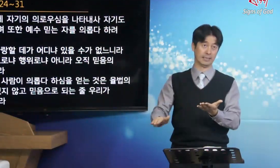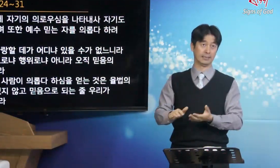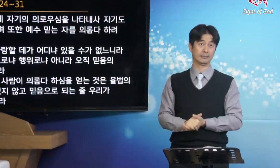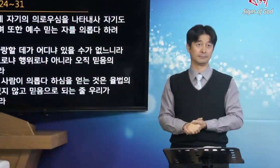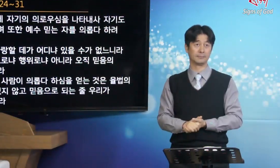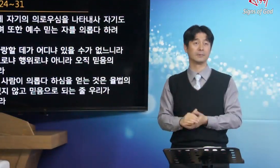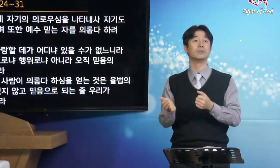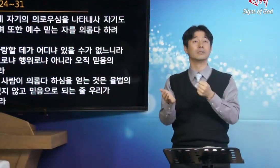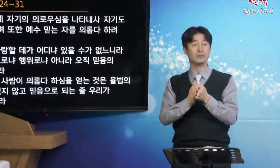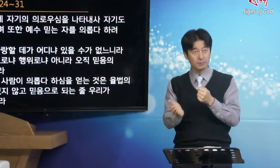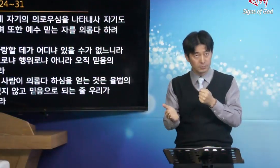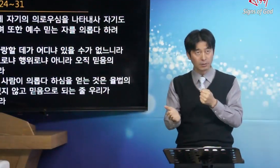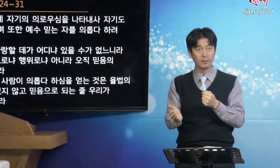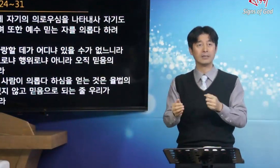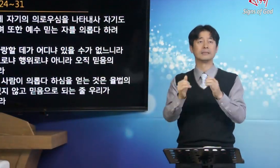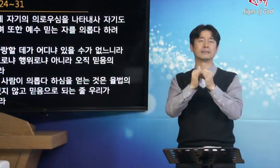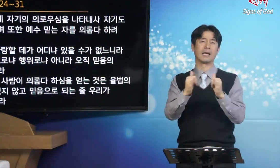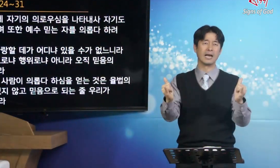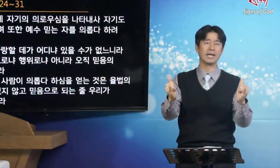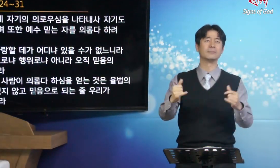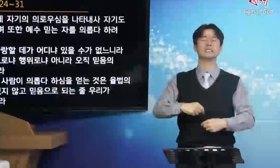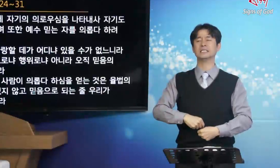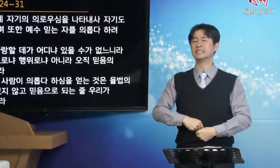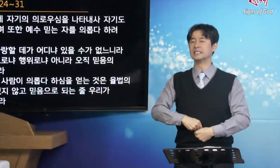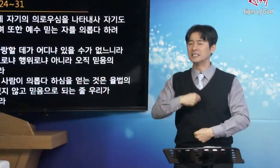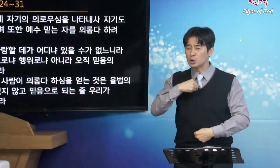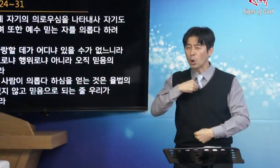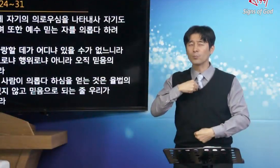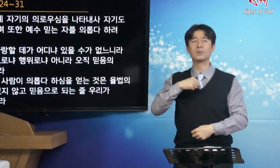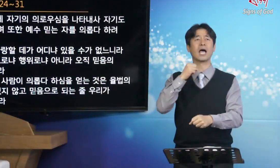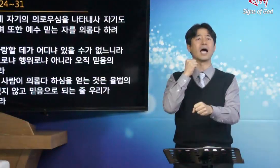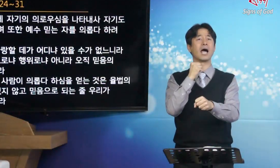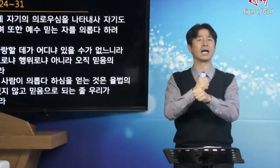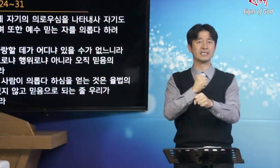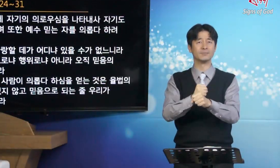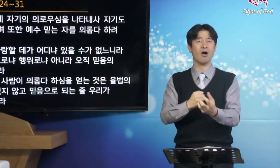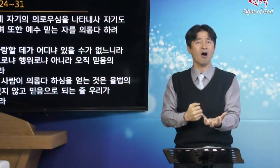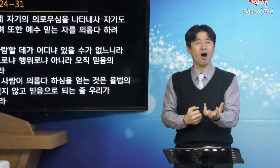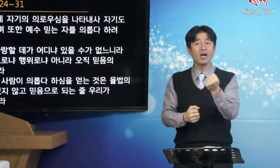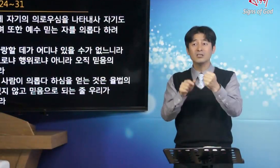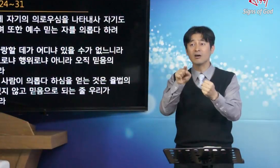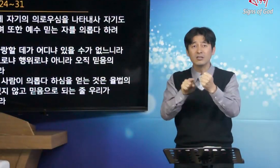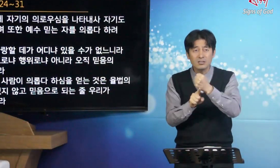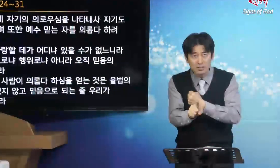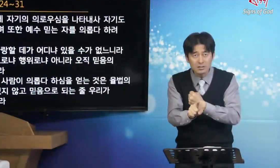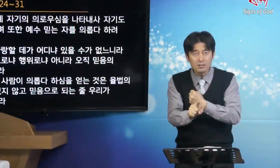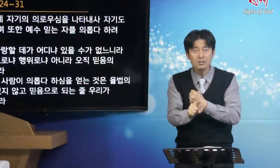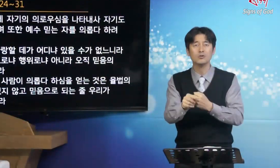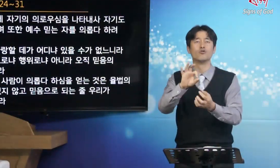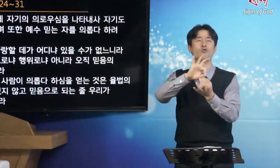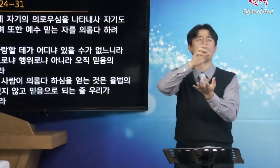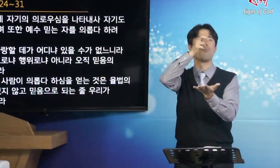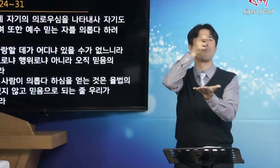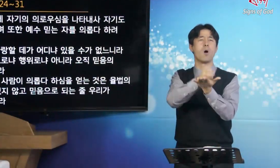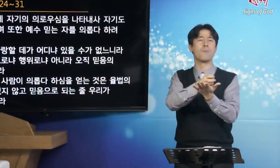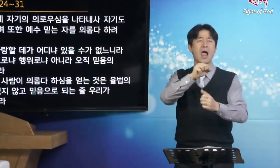법으로니라. 그러므로 사람이 의롭다 하심을 얻는 것은